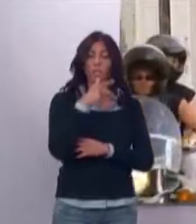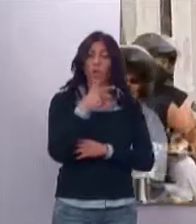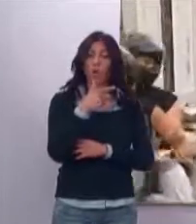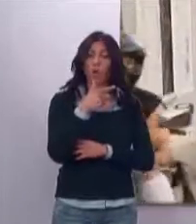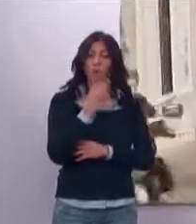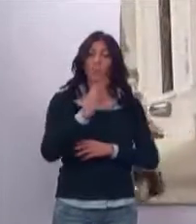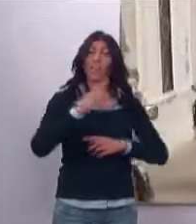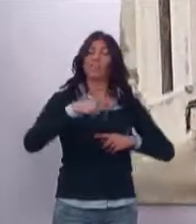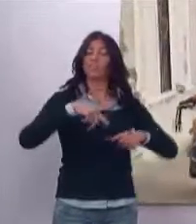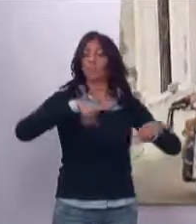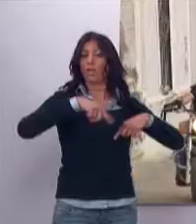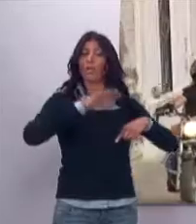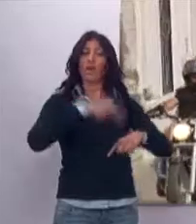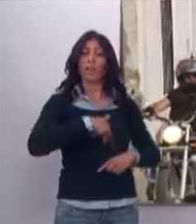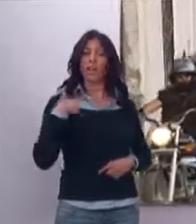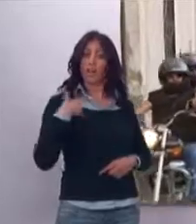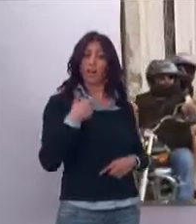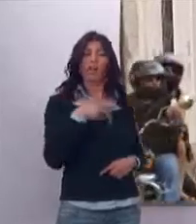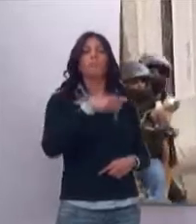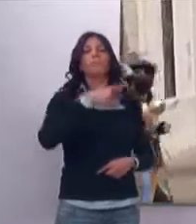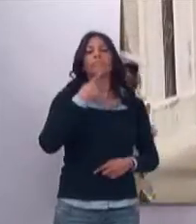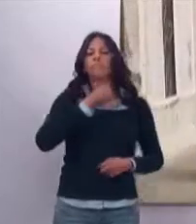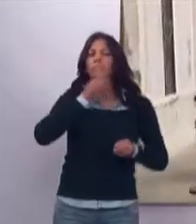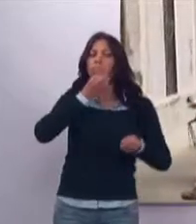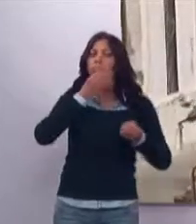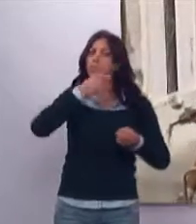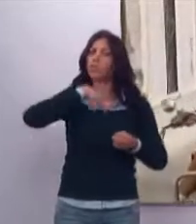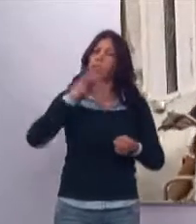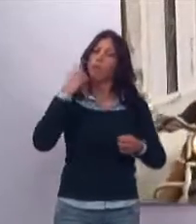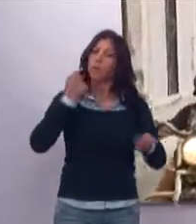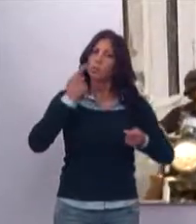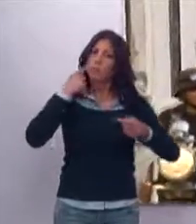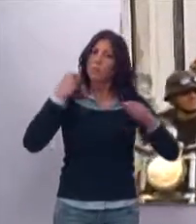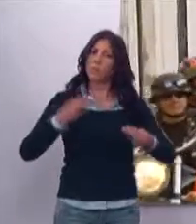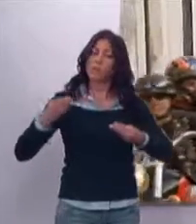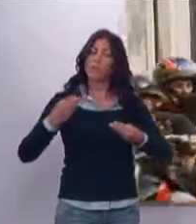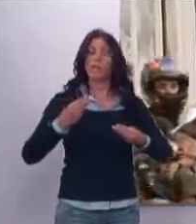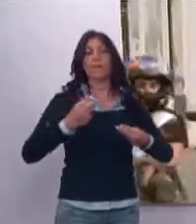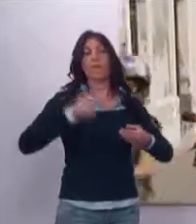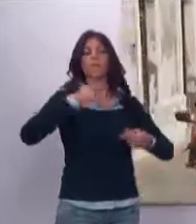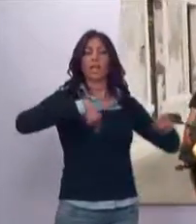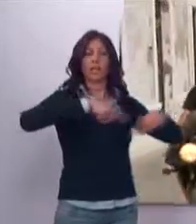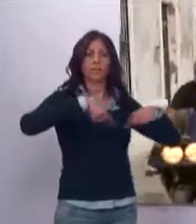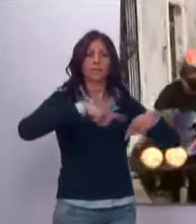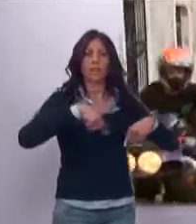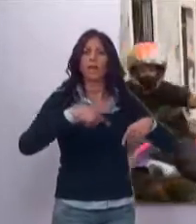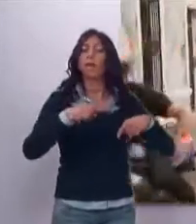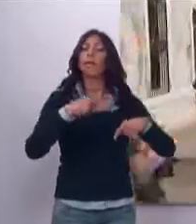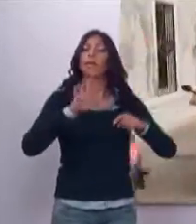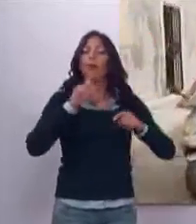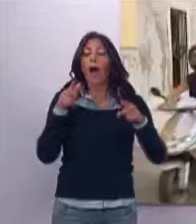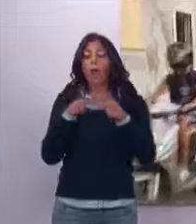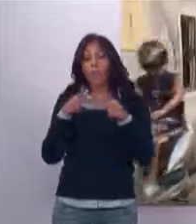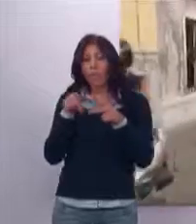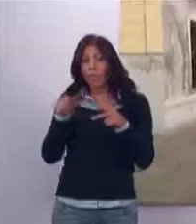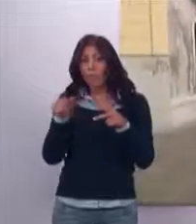Dirección General de Tráfico a través de la divulgación de mensajes en medios de comunicación y controles en la carretera tanto por parte